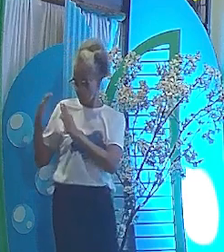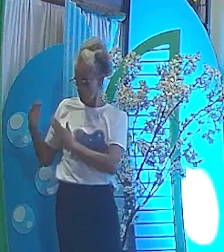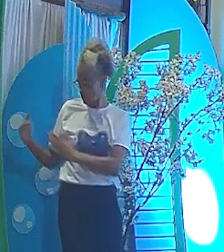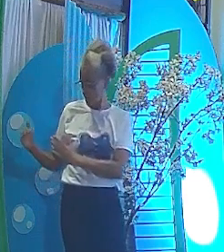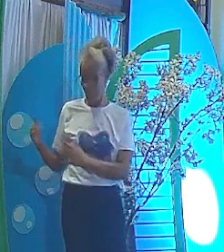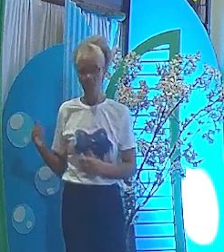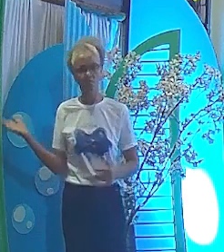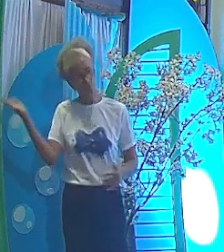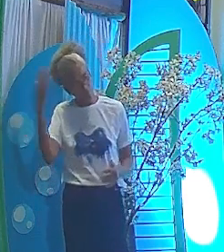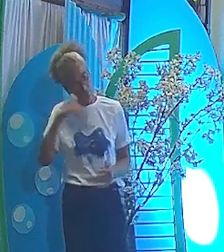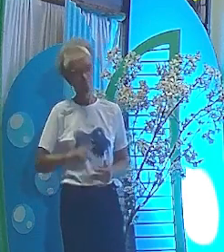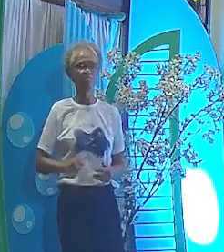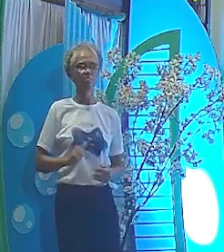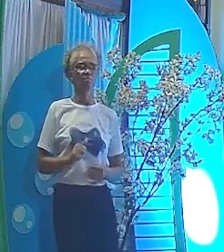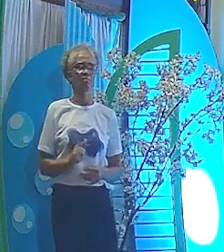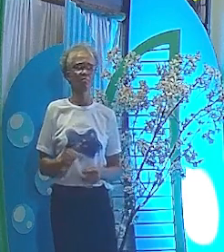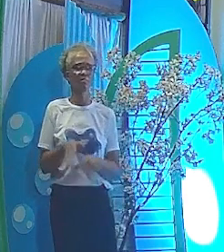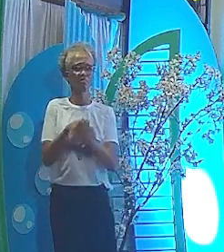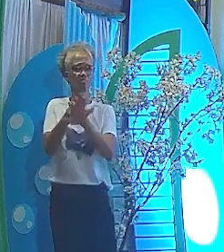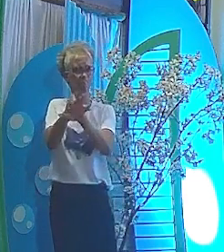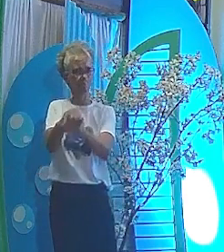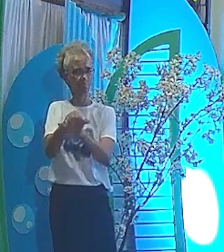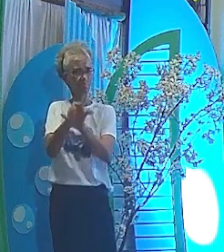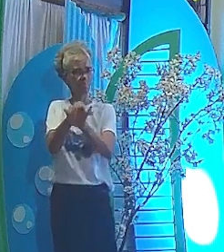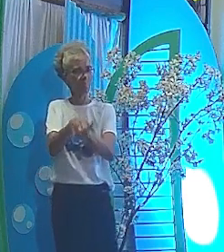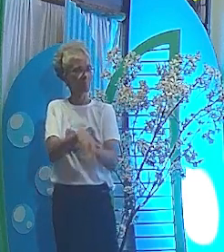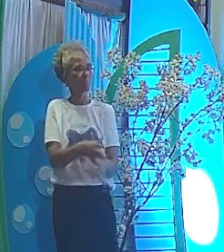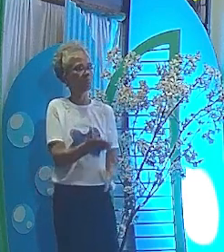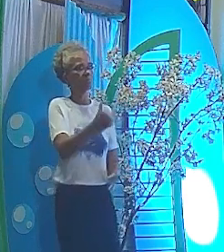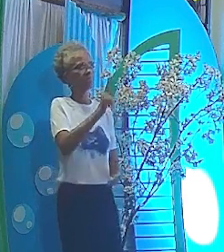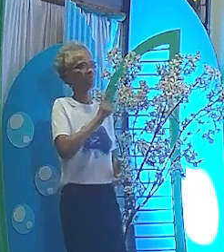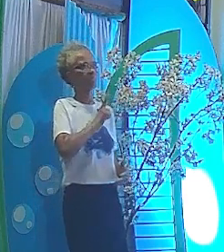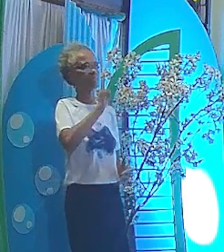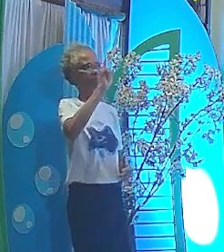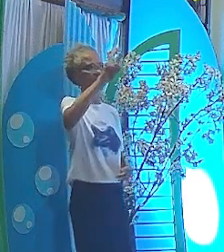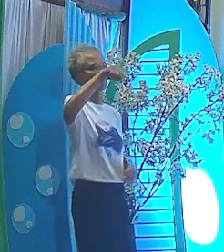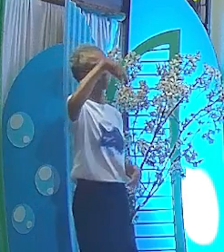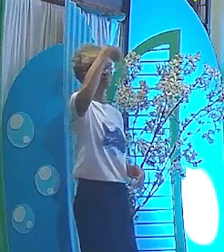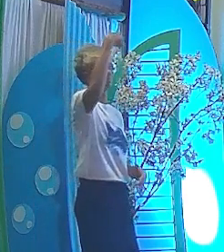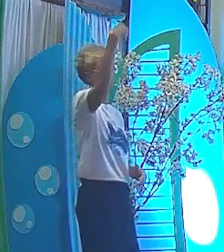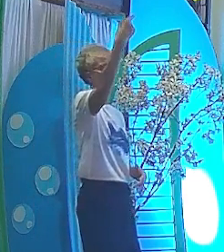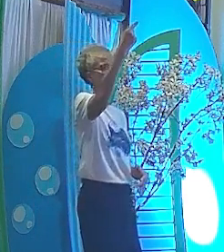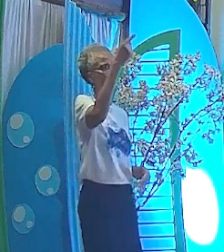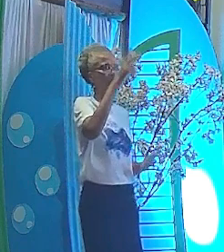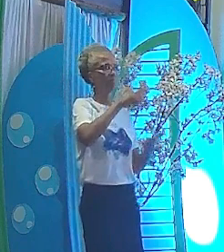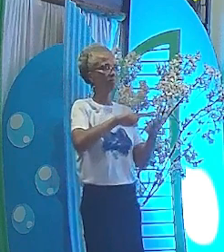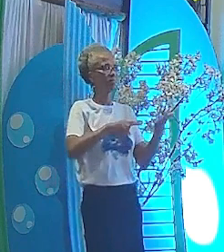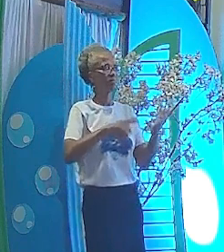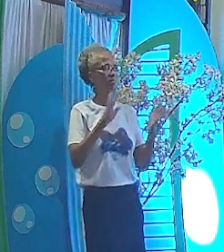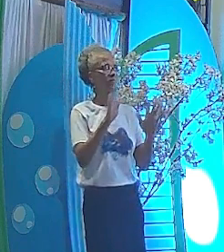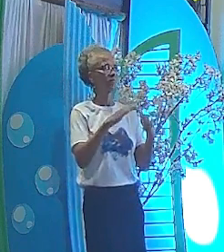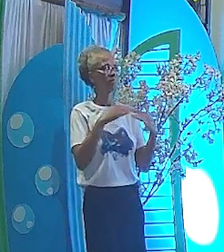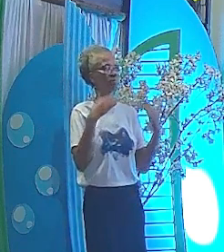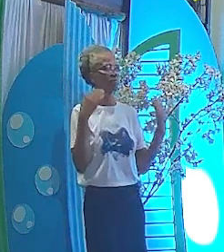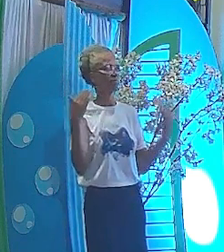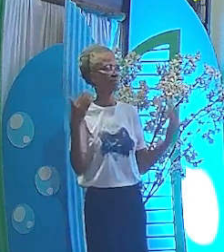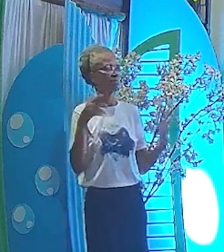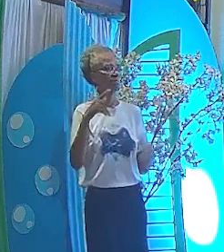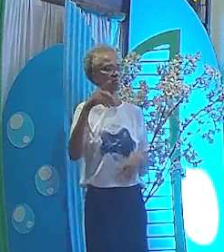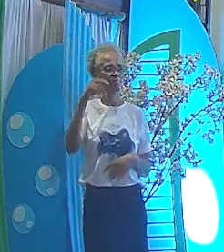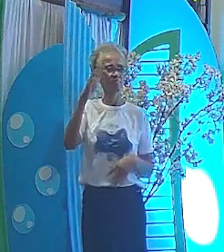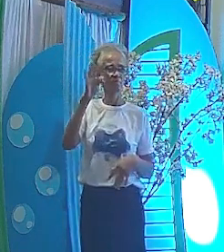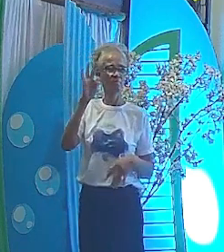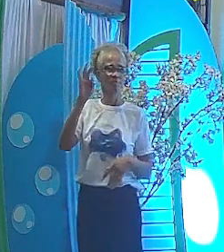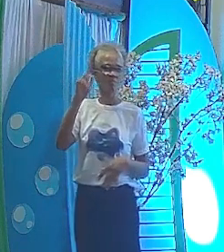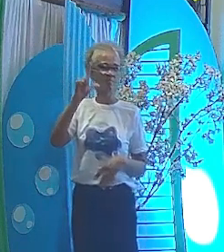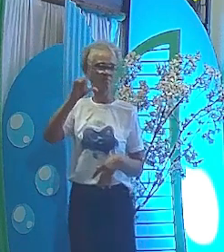de vir curtir bastante a Praia do Forte. Temos também aqui, do lado de fora, a livraria oficial da FlipF, né, a LDM, que